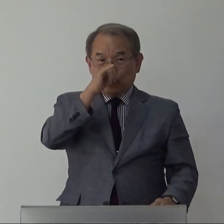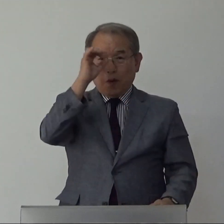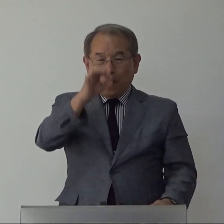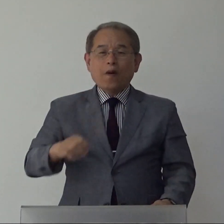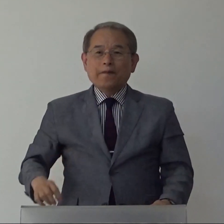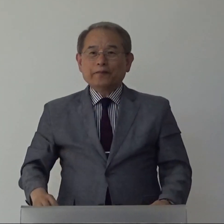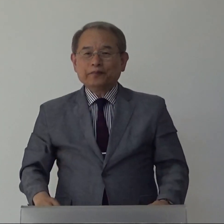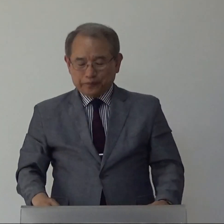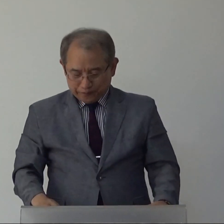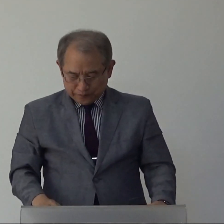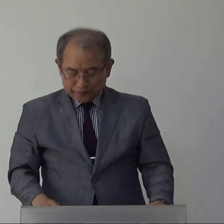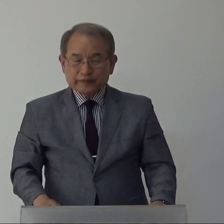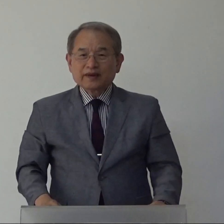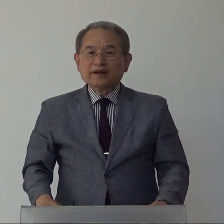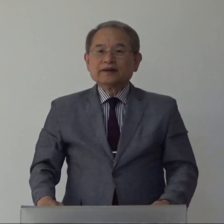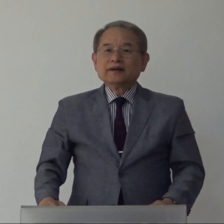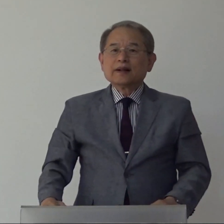이 숫자의 비밀을 생각해 봅시다.